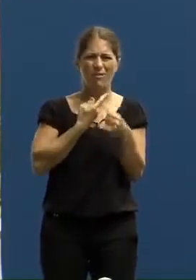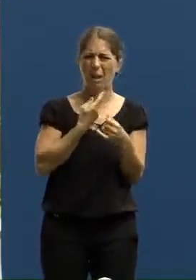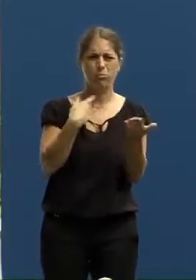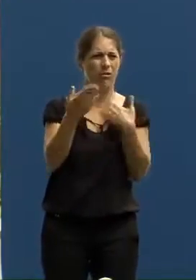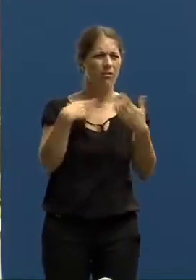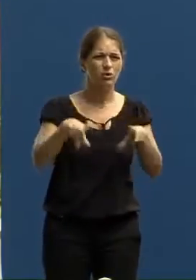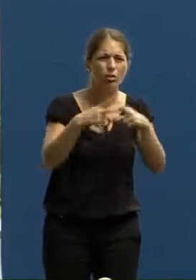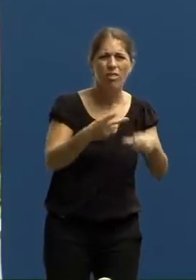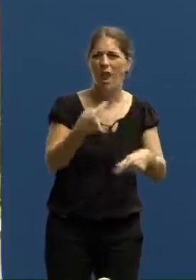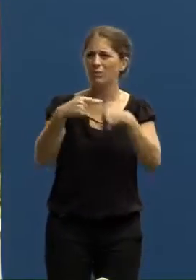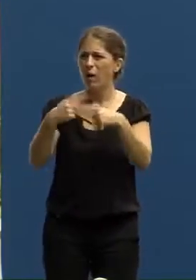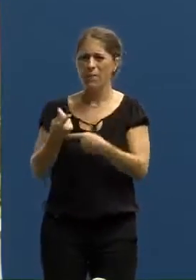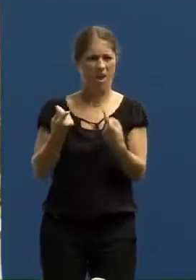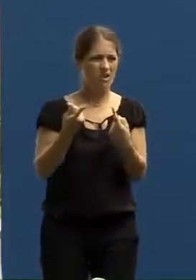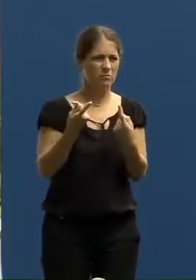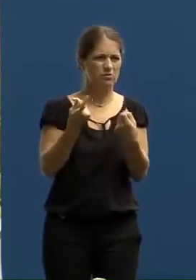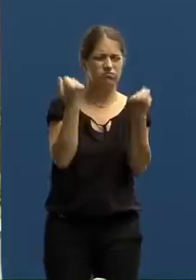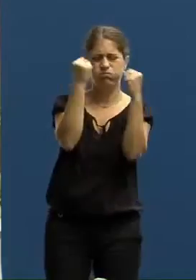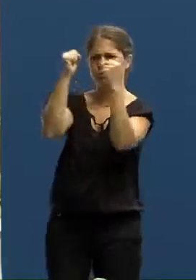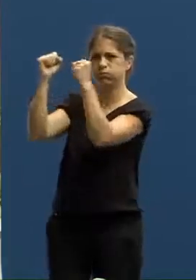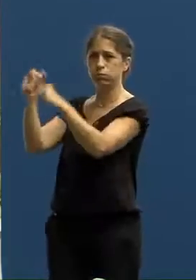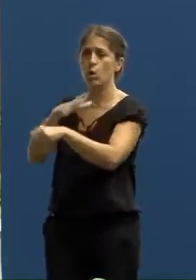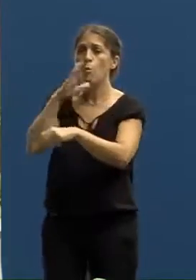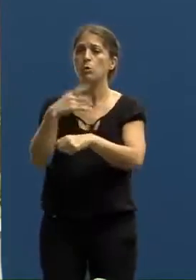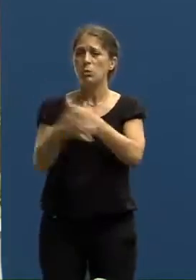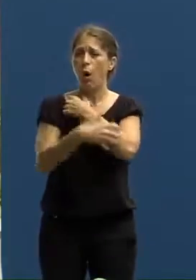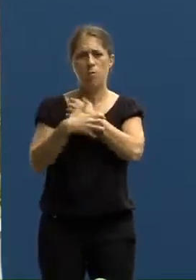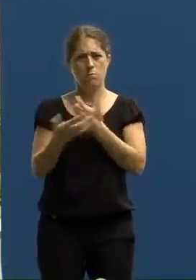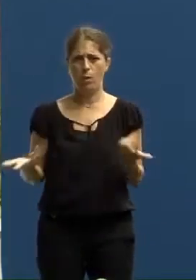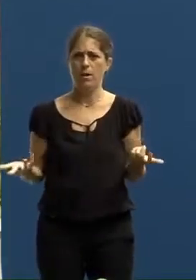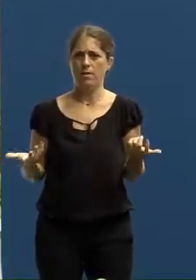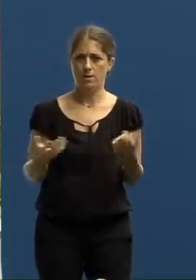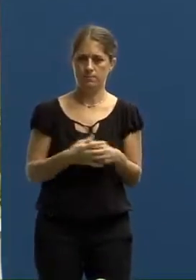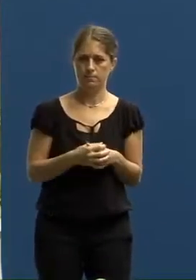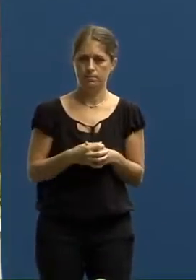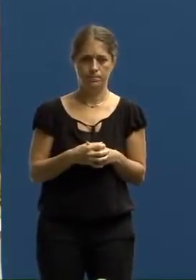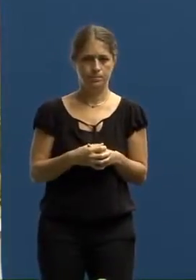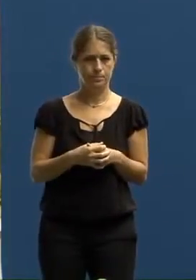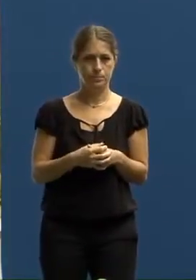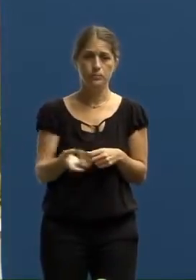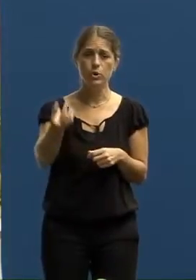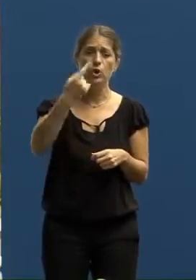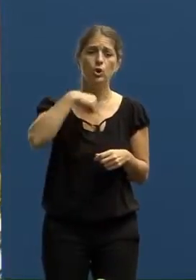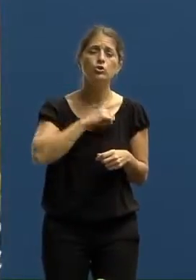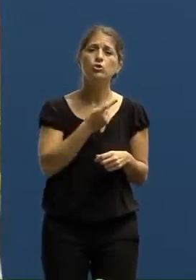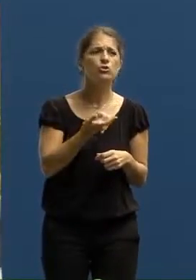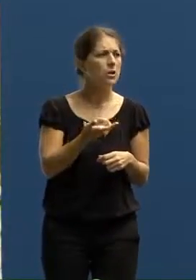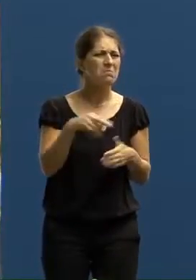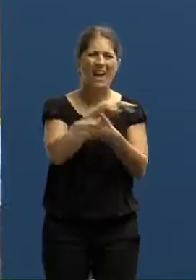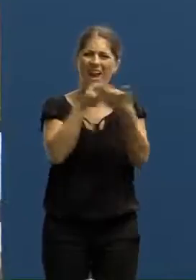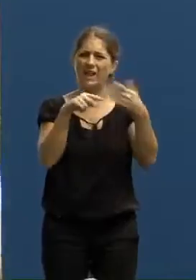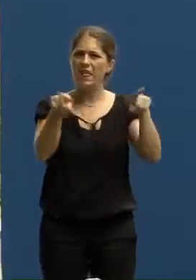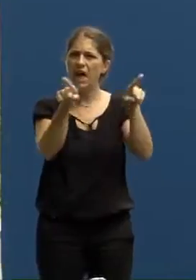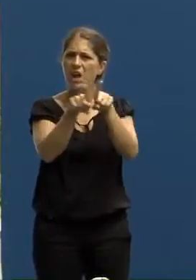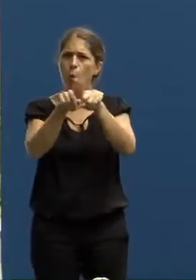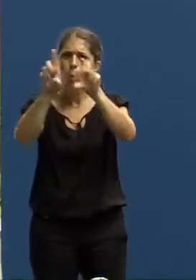sociais, familiares, por un empobrecemento que estábamos sufrindo durante estes meses e durante estes anos. Nós non creemos que Galicia se poda manexar